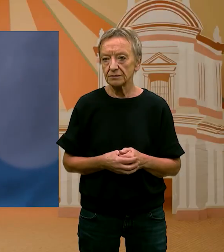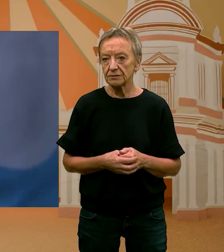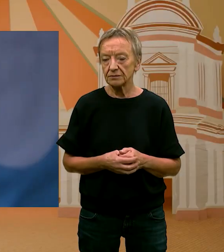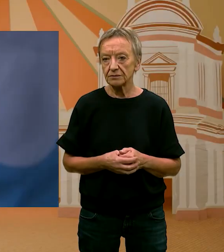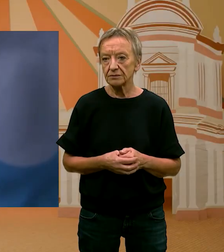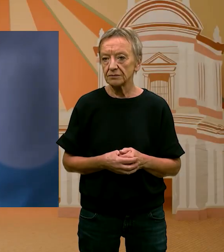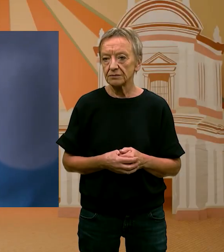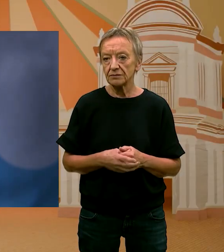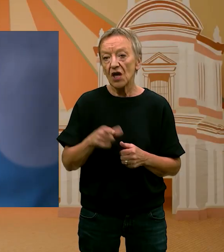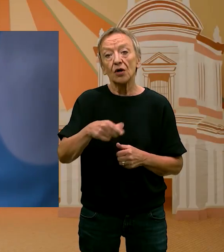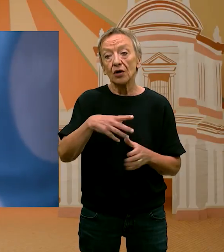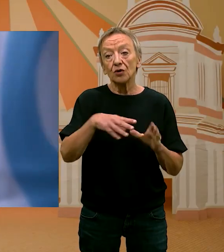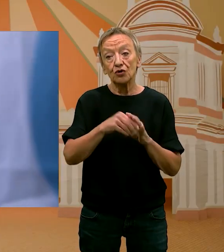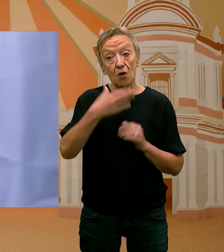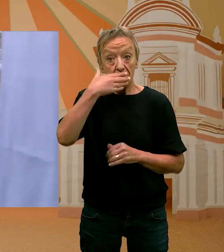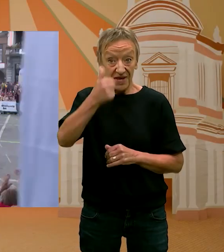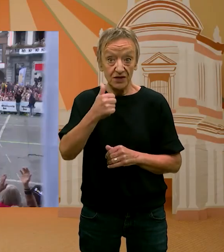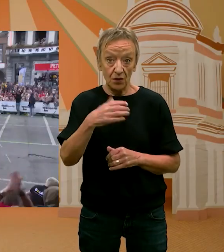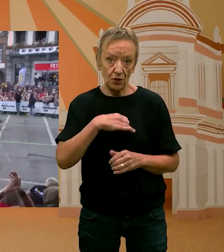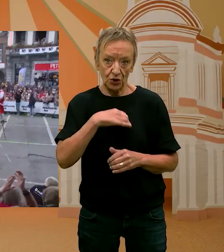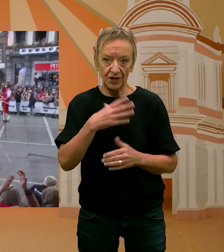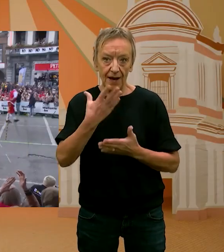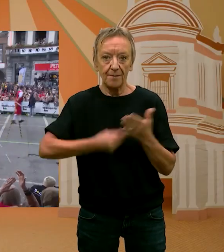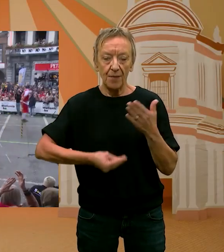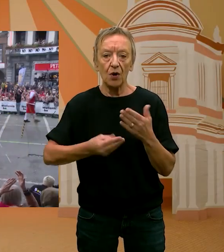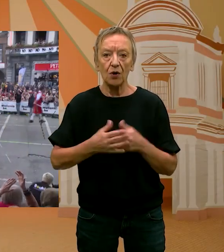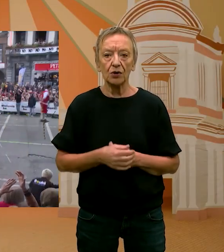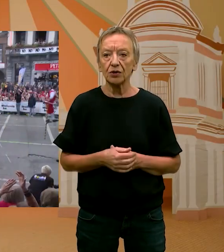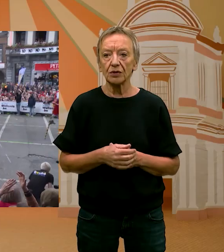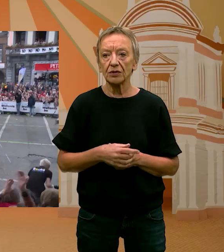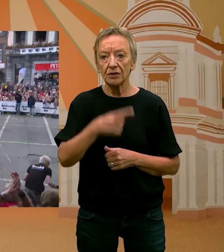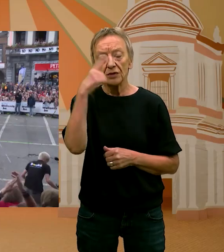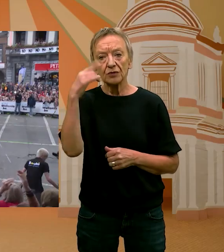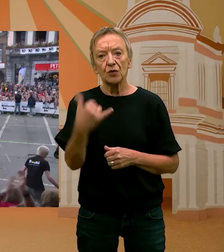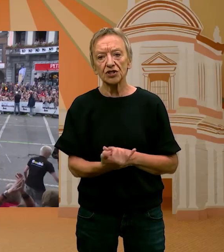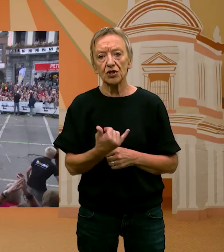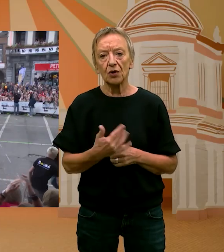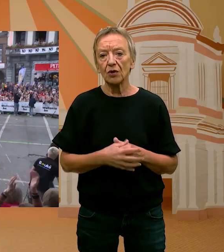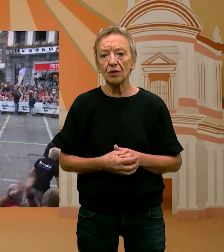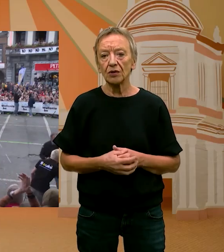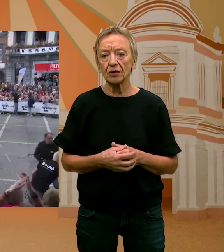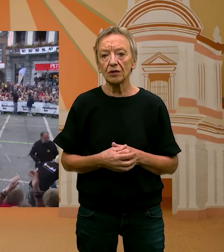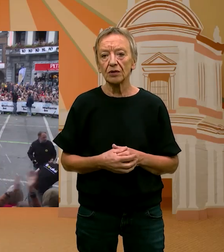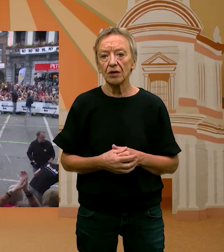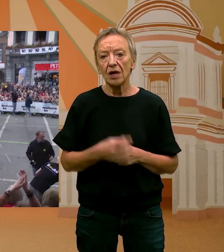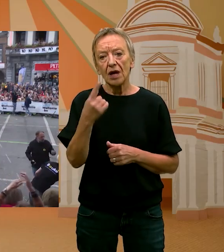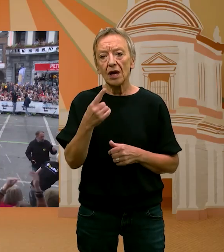absents, entre autres dans la brigade, dans la compagnie des Mélans. Nicolas Decembre est absent, Benoît Gillard aussi. C'est Alice